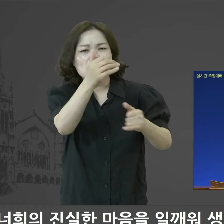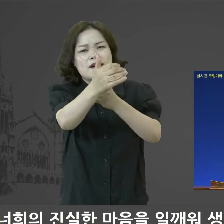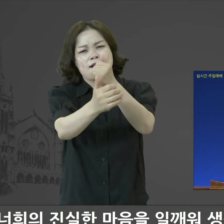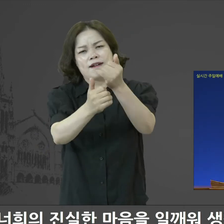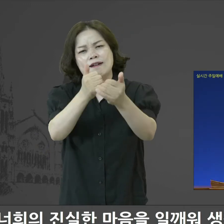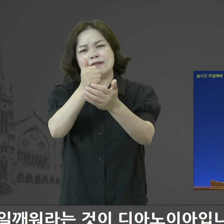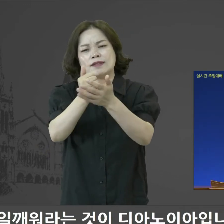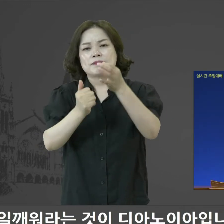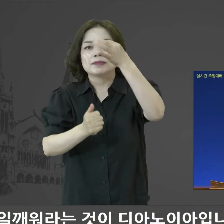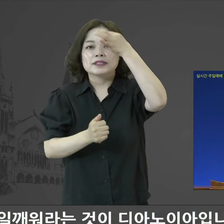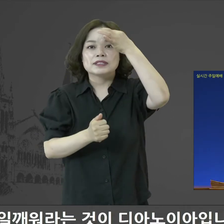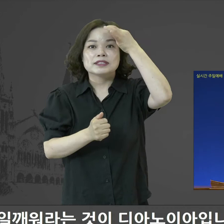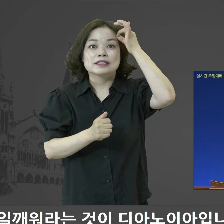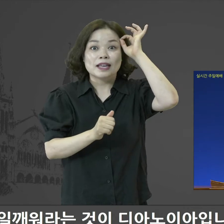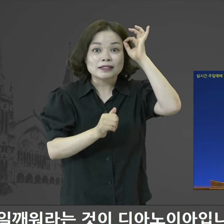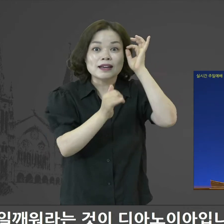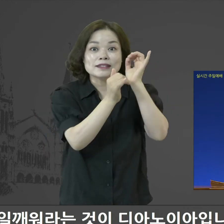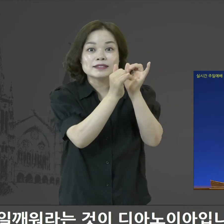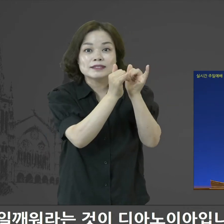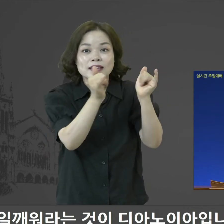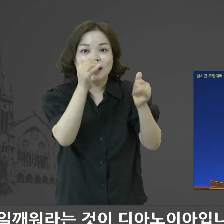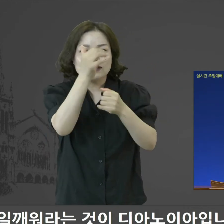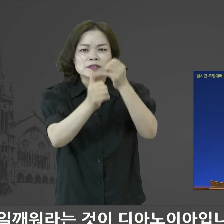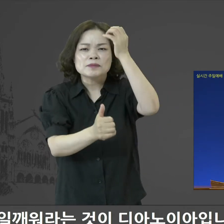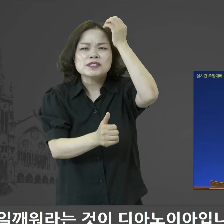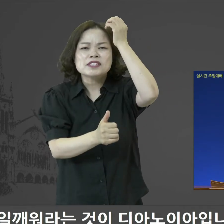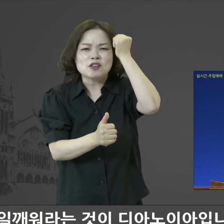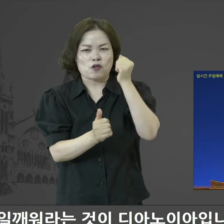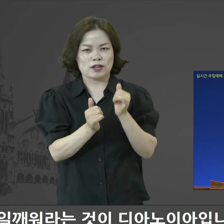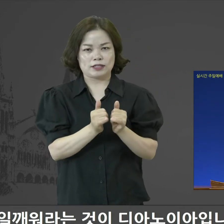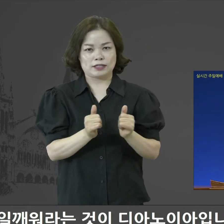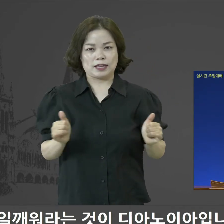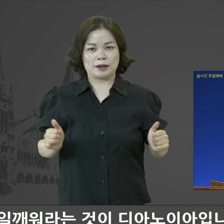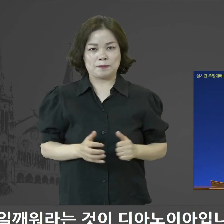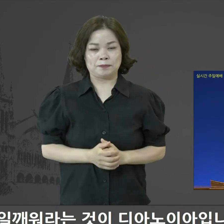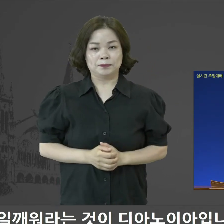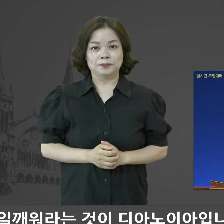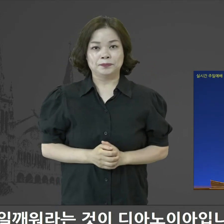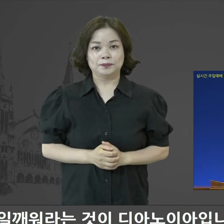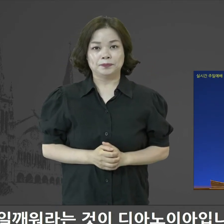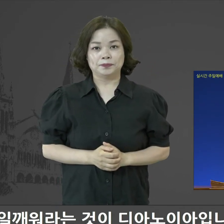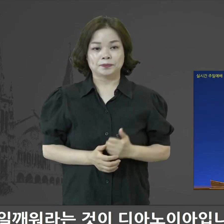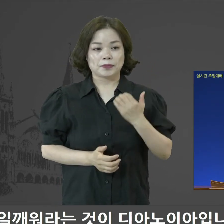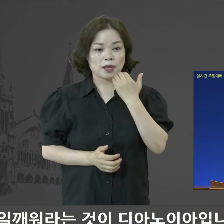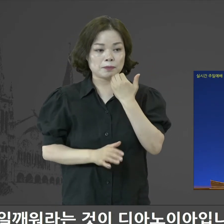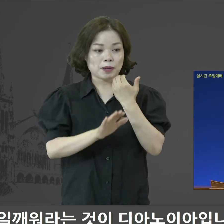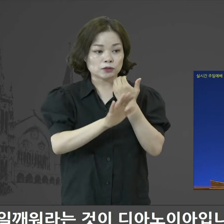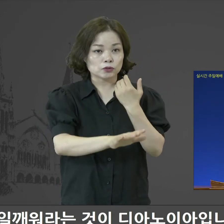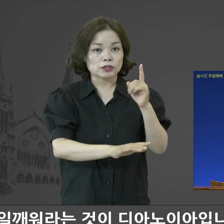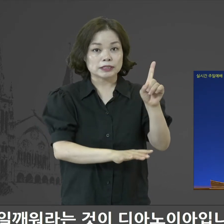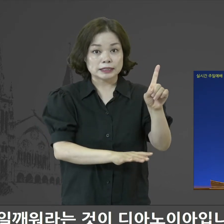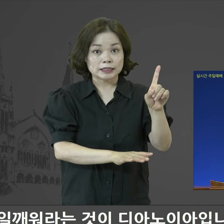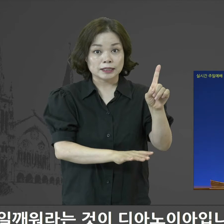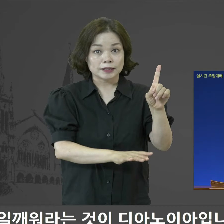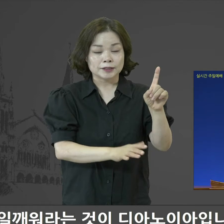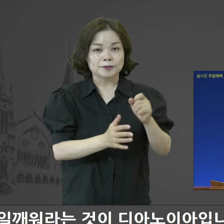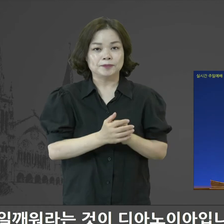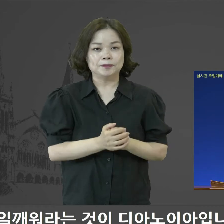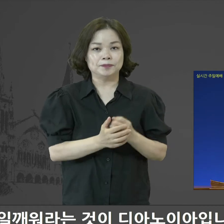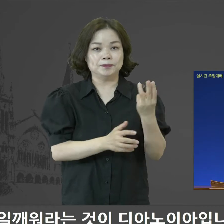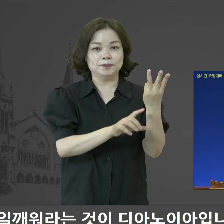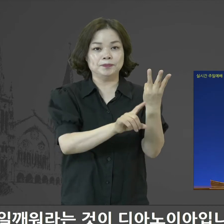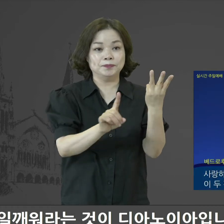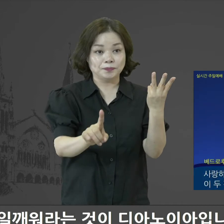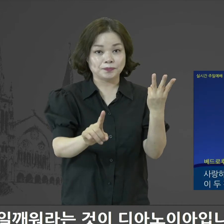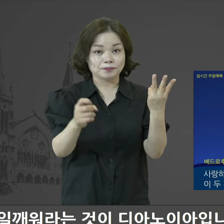하나님을 깨달은 사람, 하나님을 기억할 수 있는 사람이라고 얘기하는 겁니다. 베드로후서 2장 1절, 3장